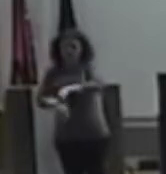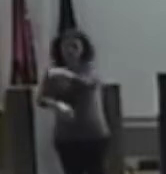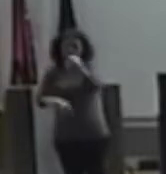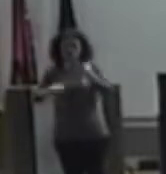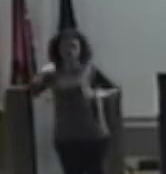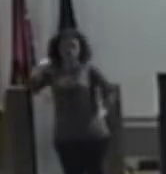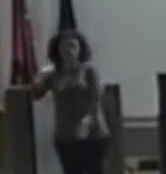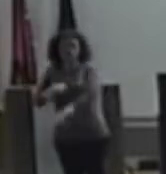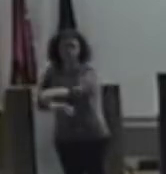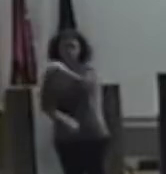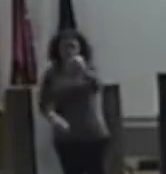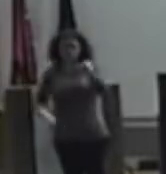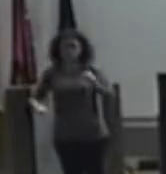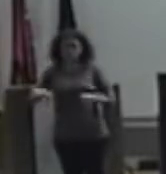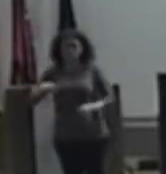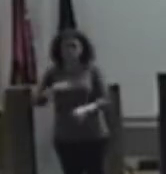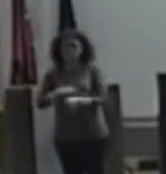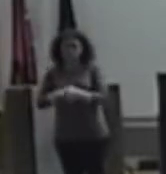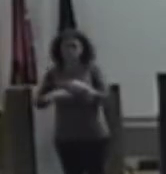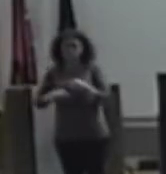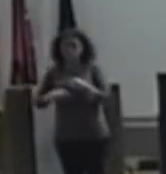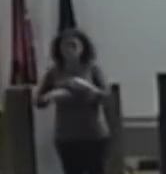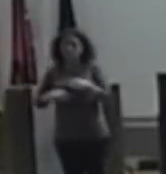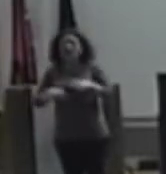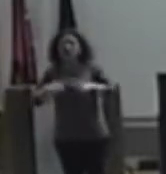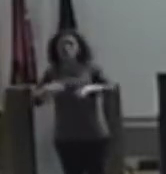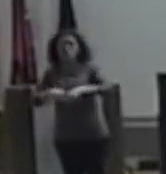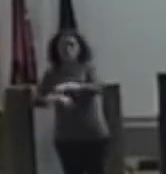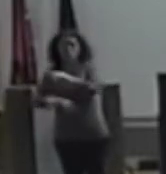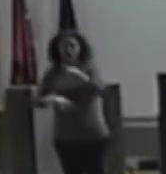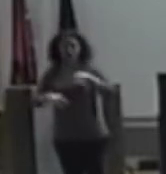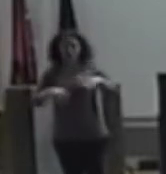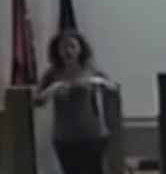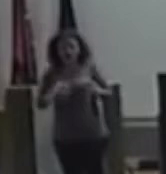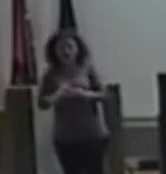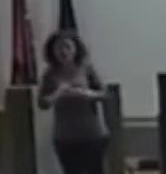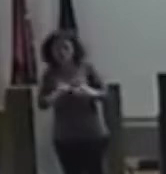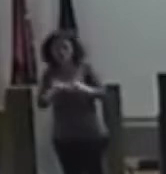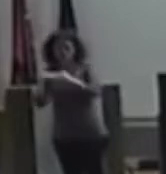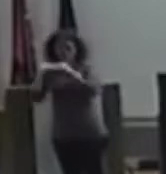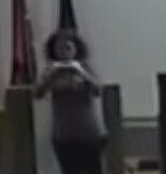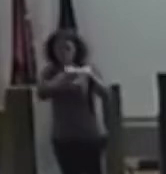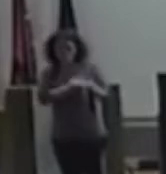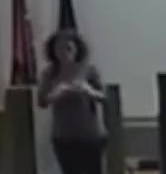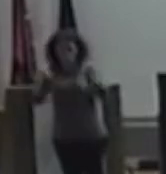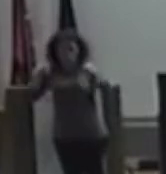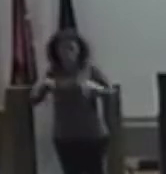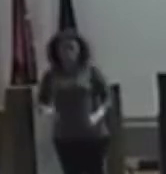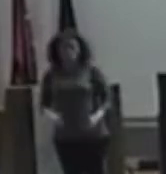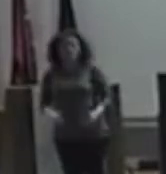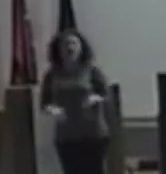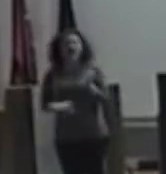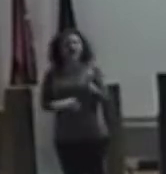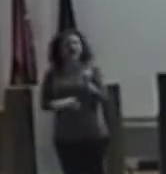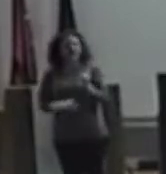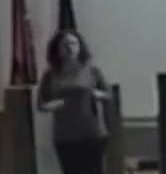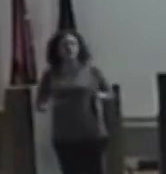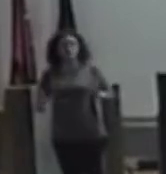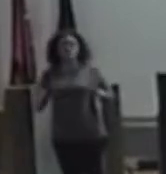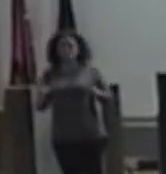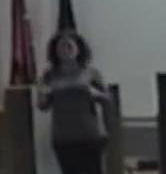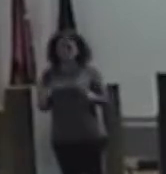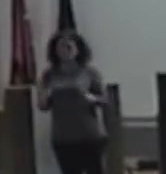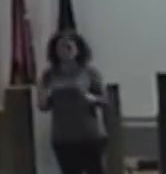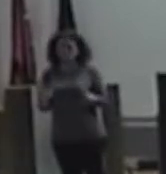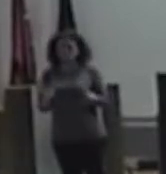decir, va a acabar yendo desde donde hay más a donde hay menos para acabar igualándose, tiene esa tendencia a igualarse, pero